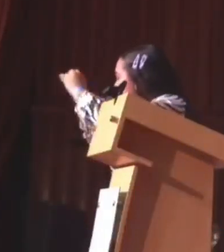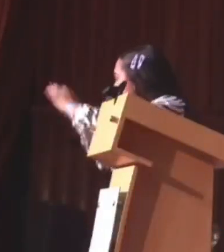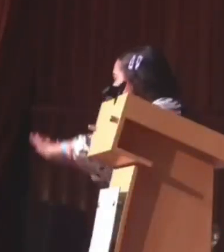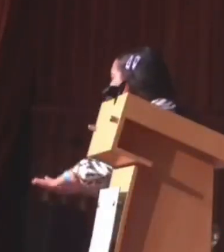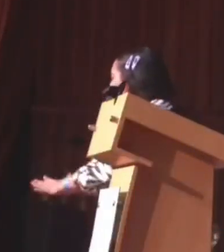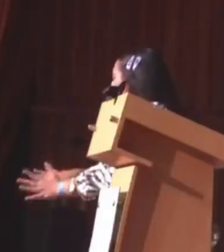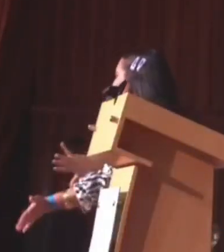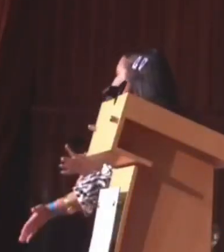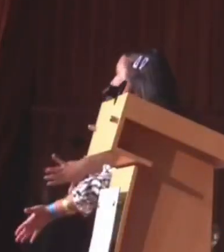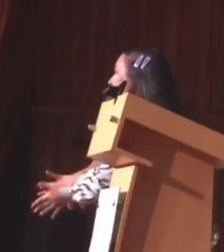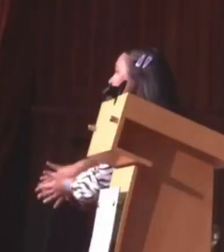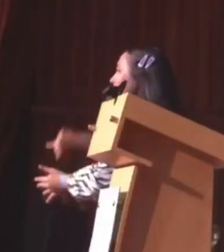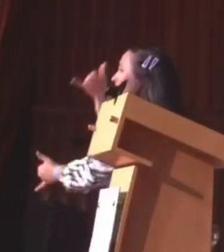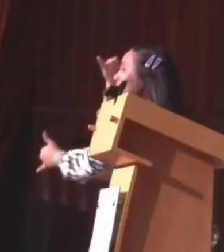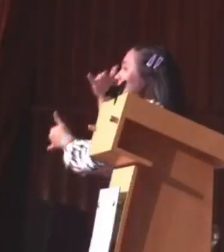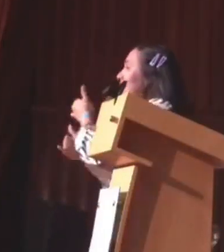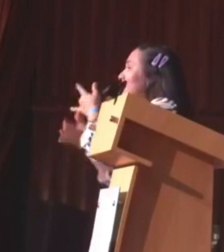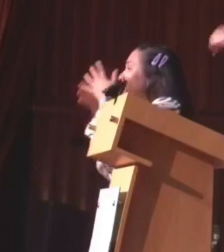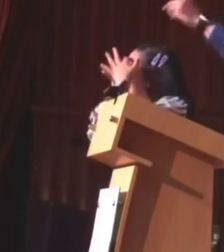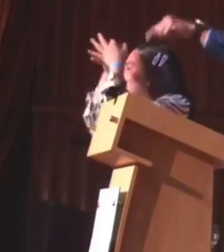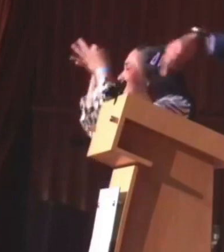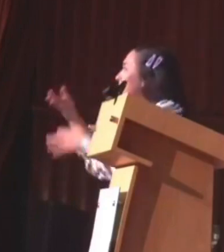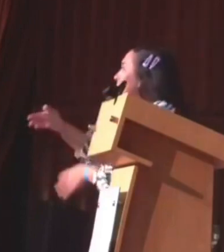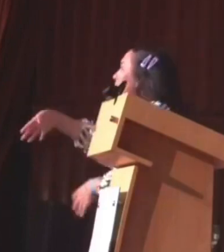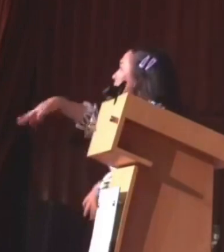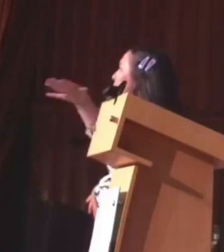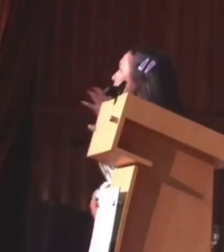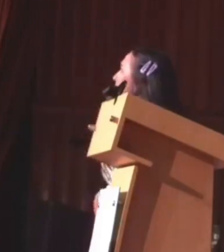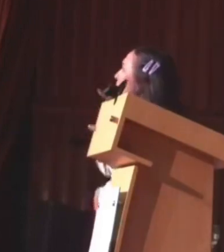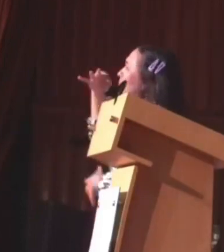creyendo que este Dios tiene un llamado grande para alguien aquí.